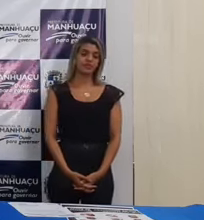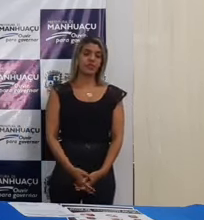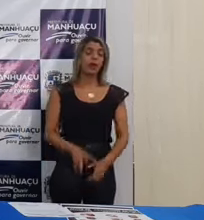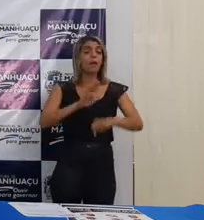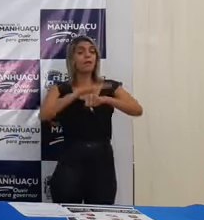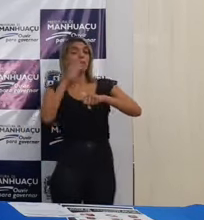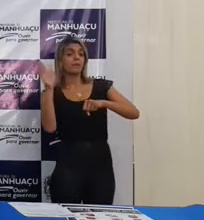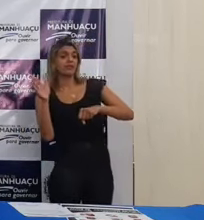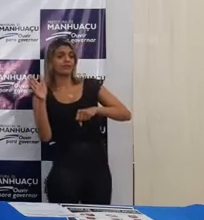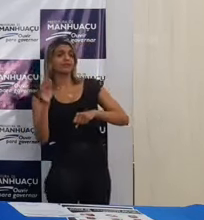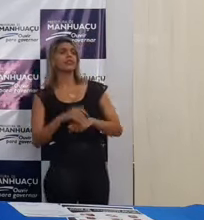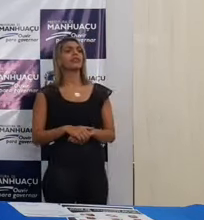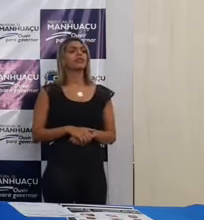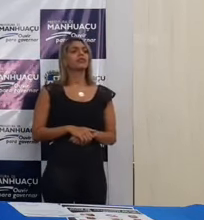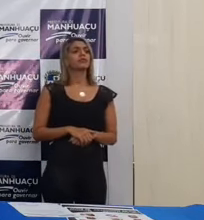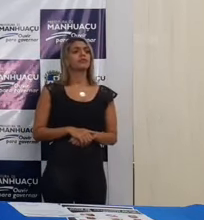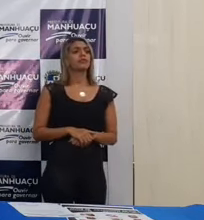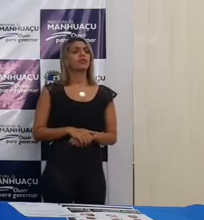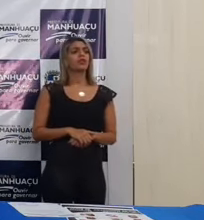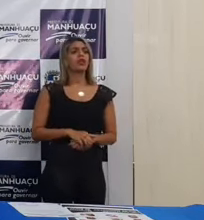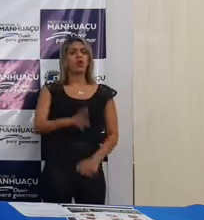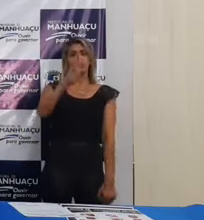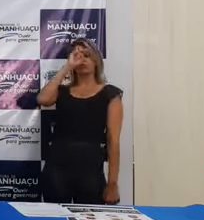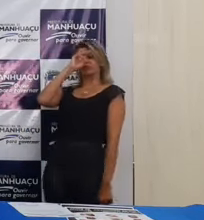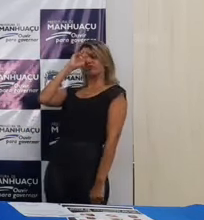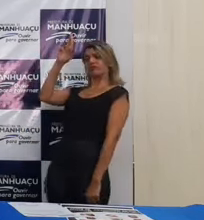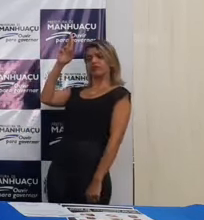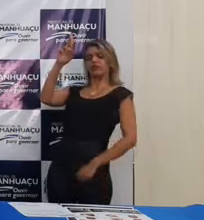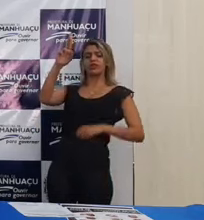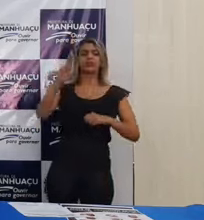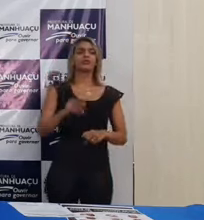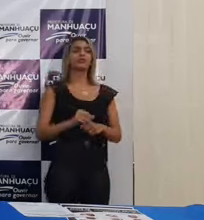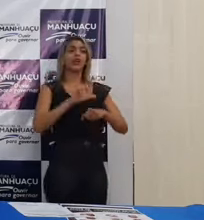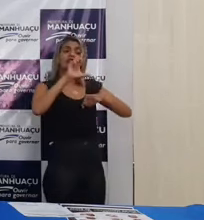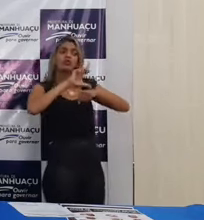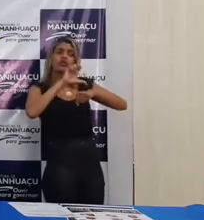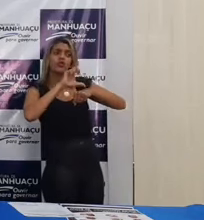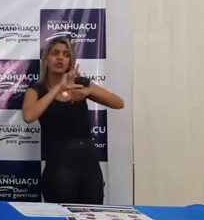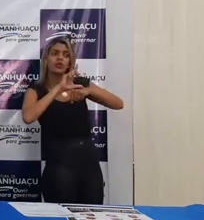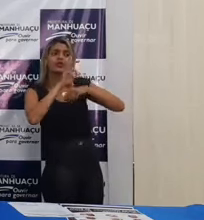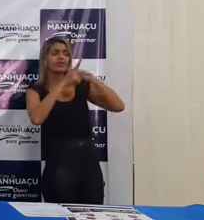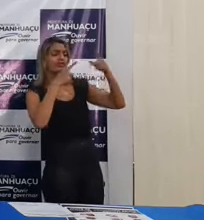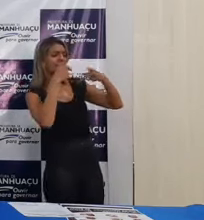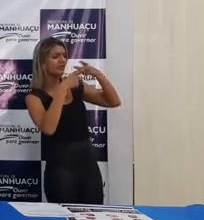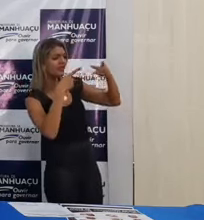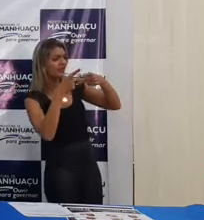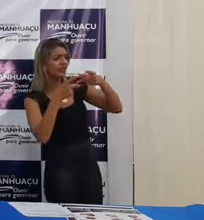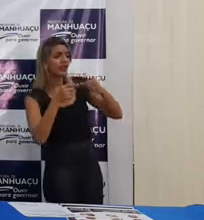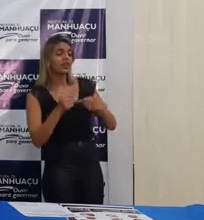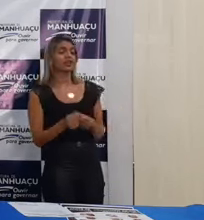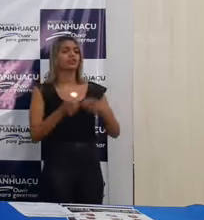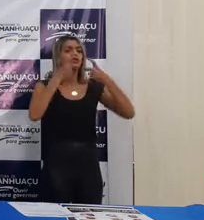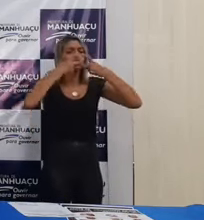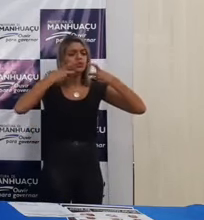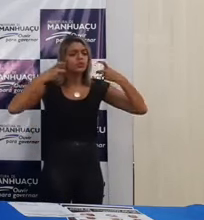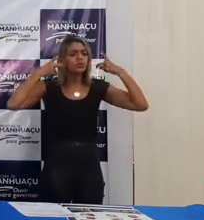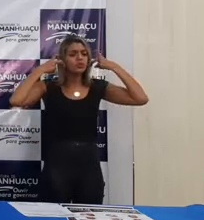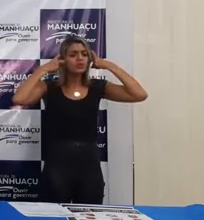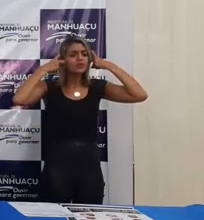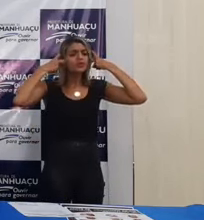uma mudança. Nós temos aí várias entidades de classe. Temos o Rotary, temos o Lions, temos a